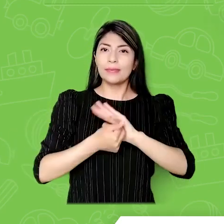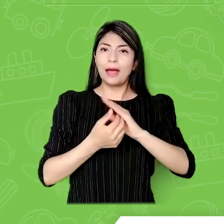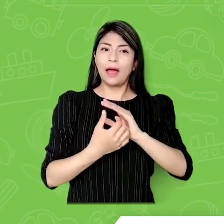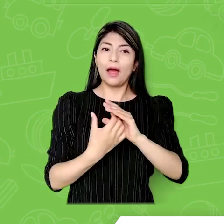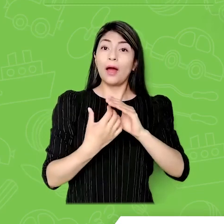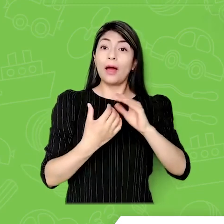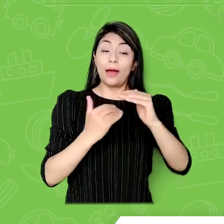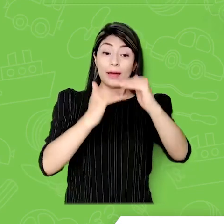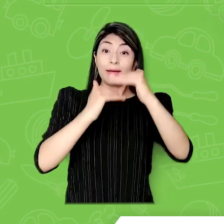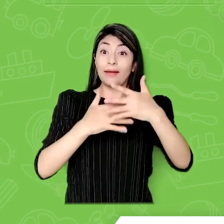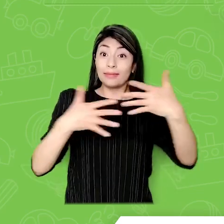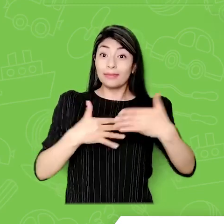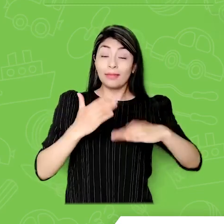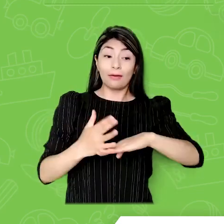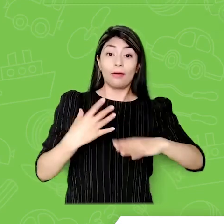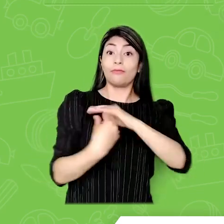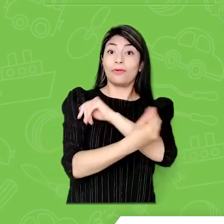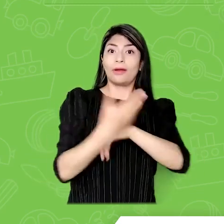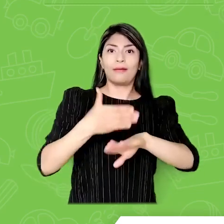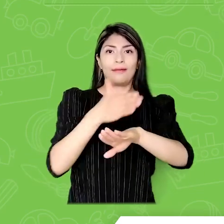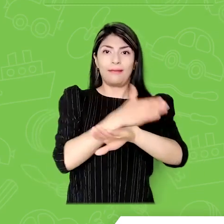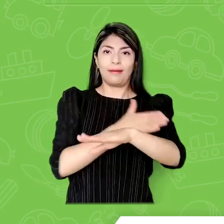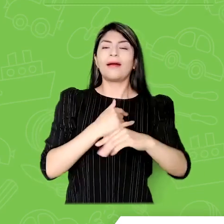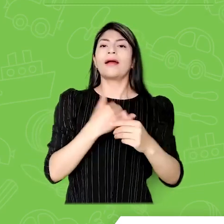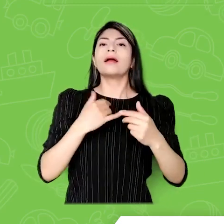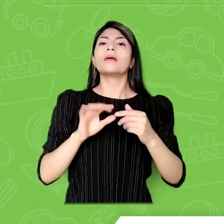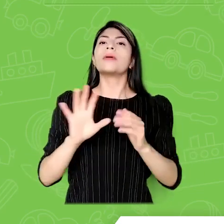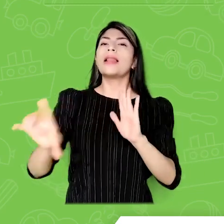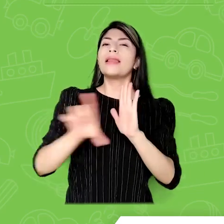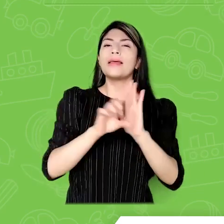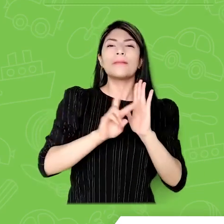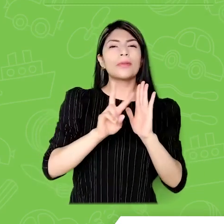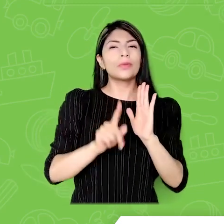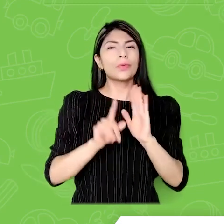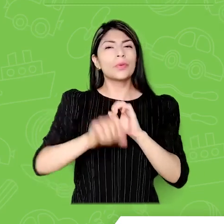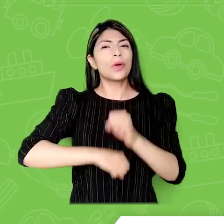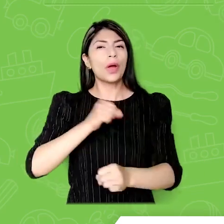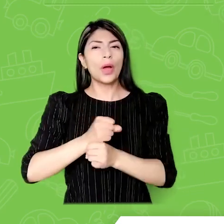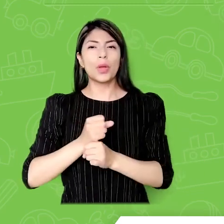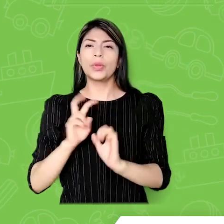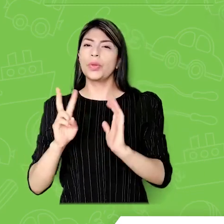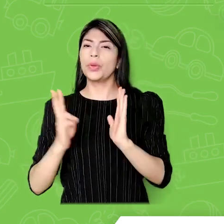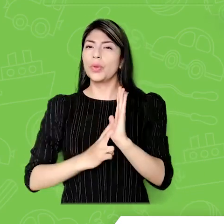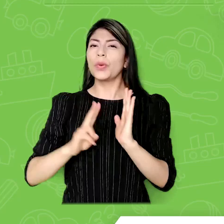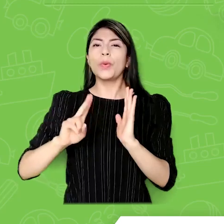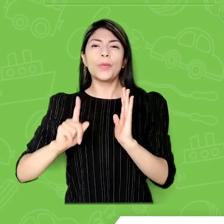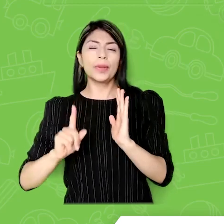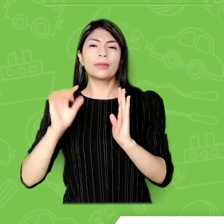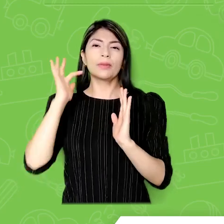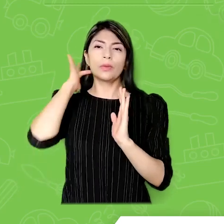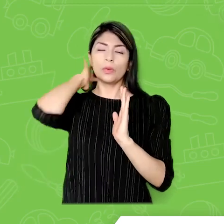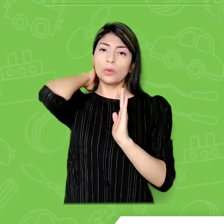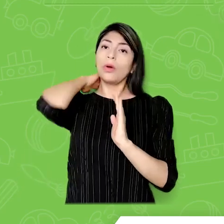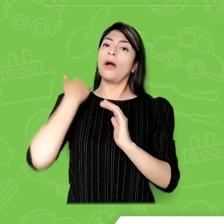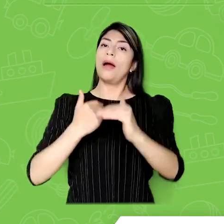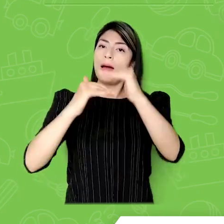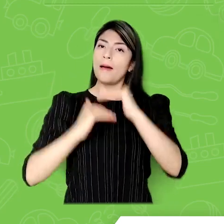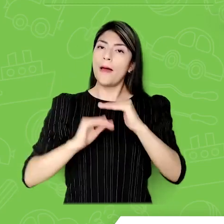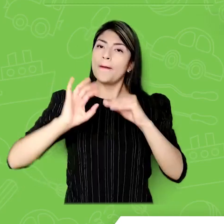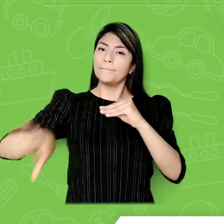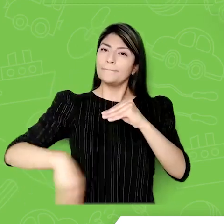el artículo 4 de la Ley 2119 de 2021, fue adicionado un parágrafo al artículo 2 de la